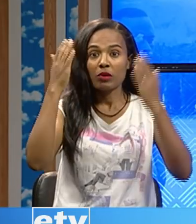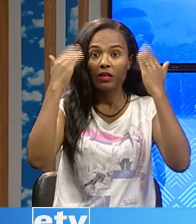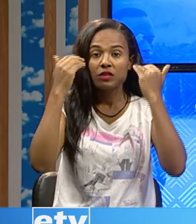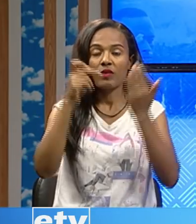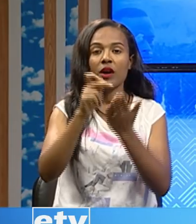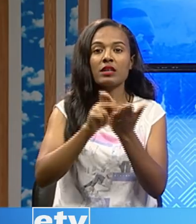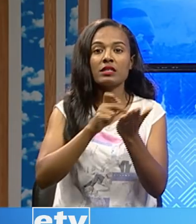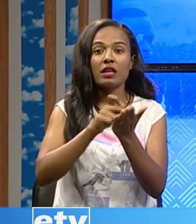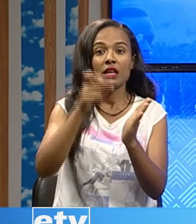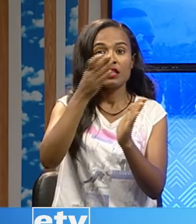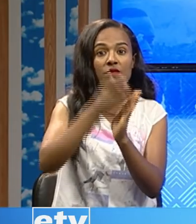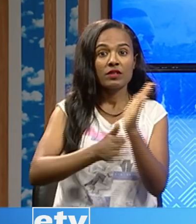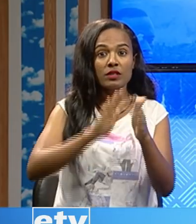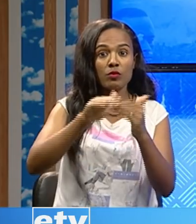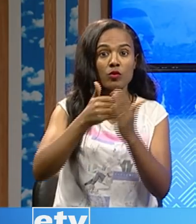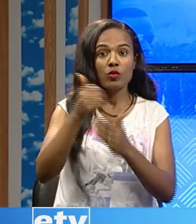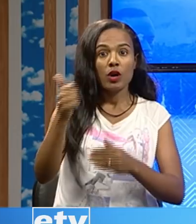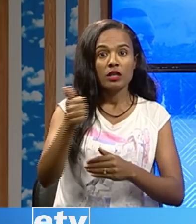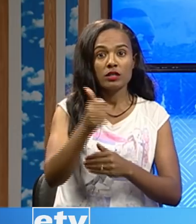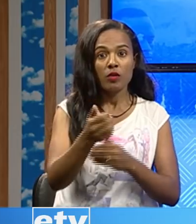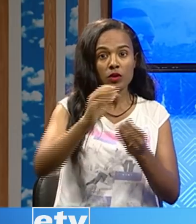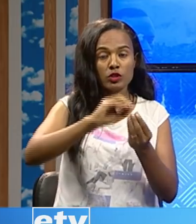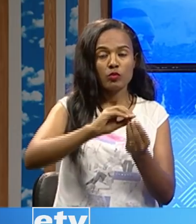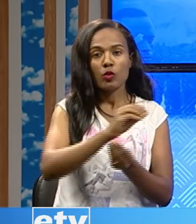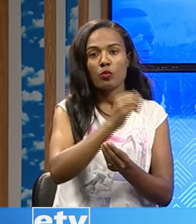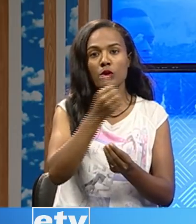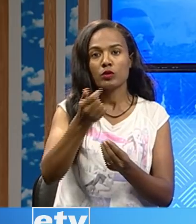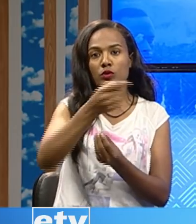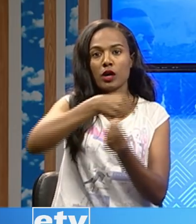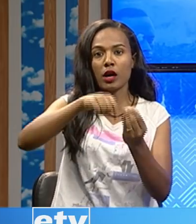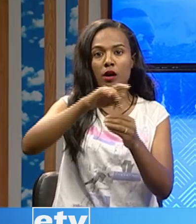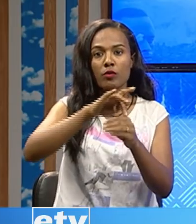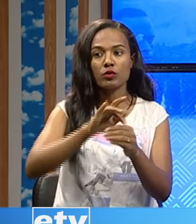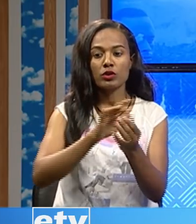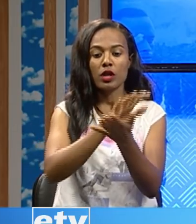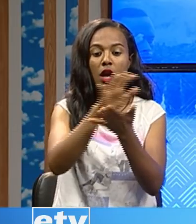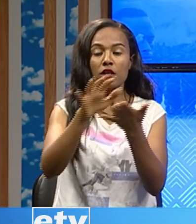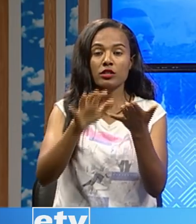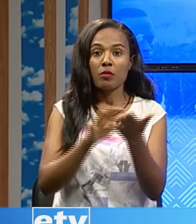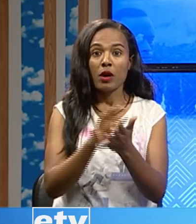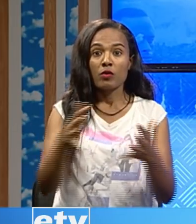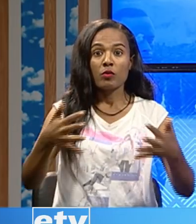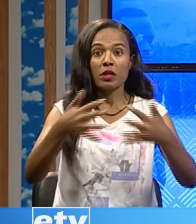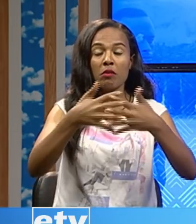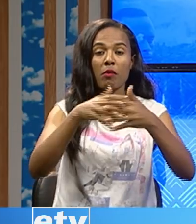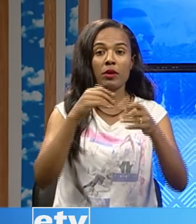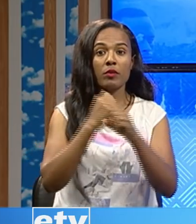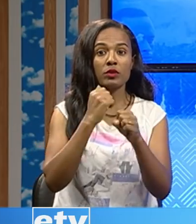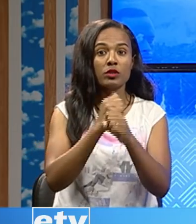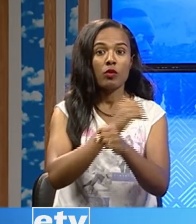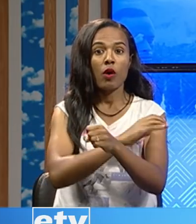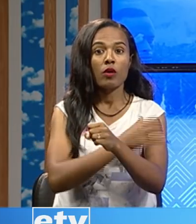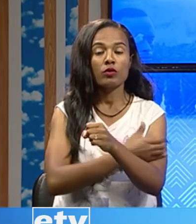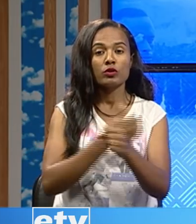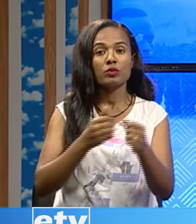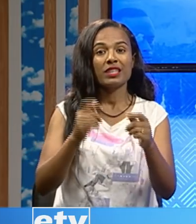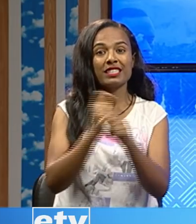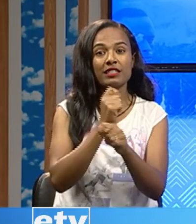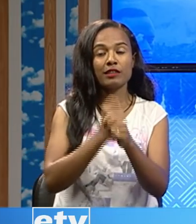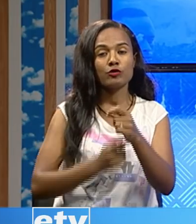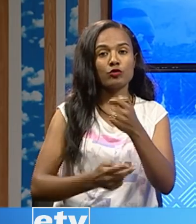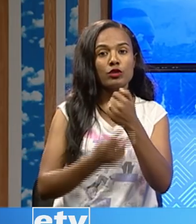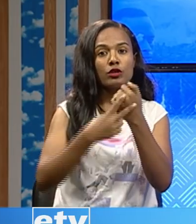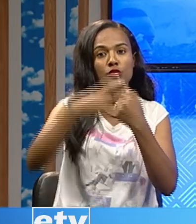ላይ እንደተፈጸመው ሁሉ አዲስ አበባን ጨምሮ በሌሎች አካባቢዎች ለአሸባሪው ህወሓት ለመተባበር የሚሰሩ ኃይሎችም ከድርጊታቸው